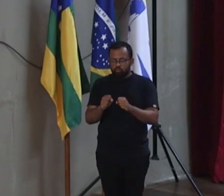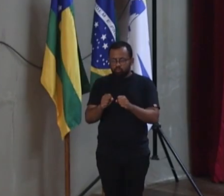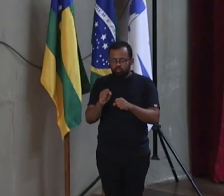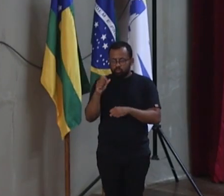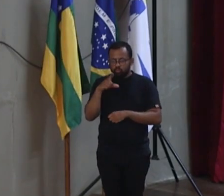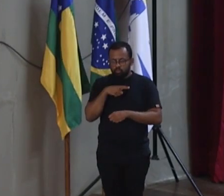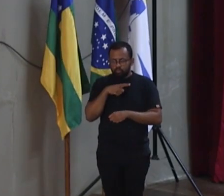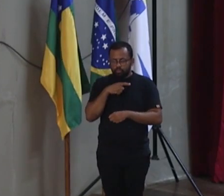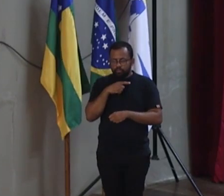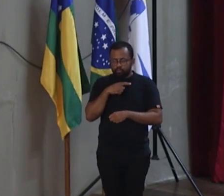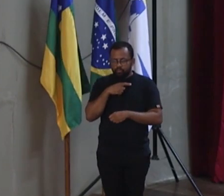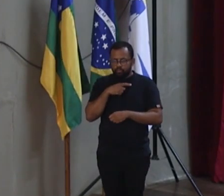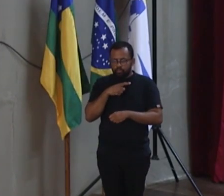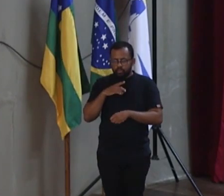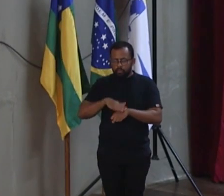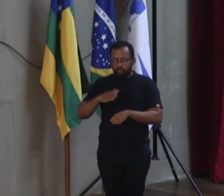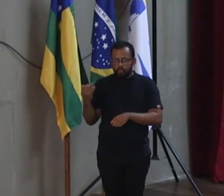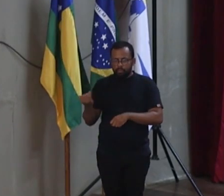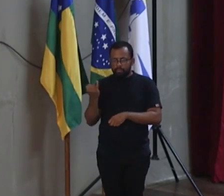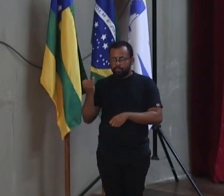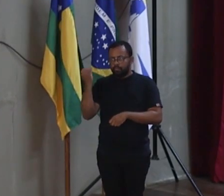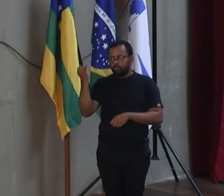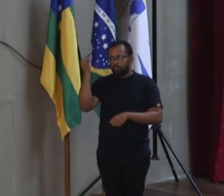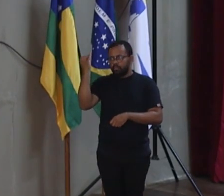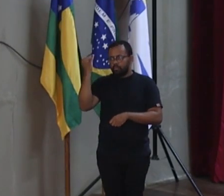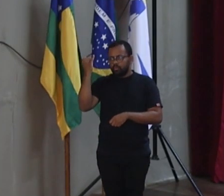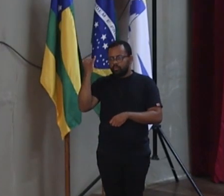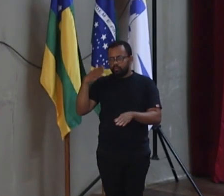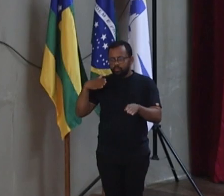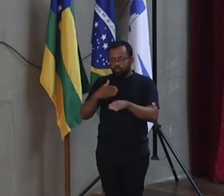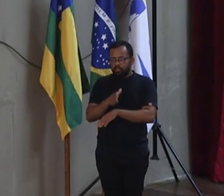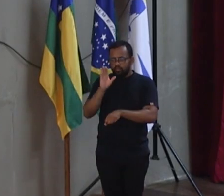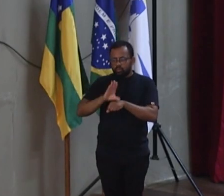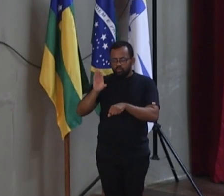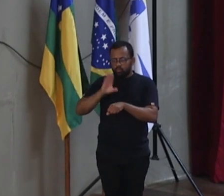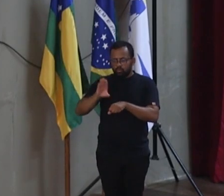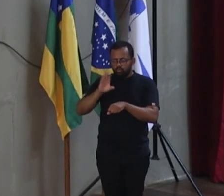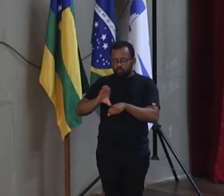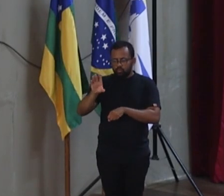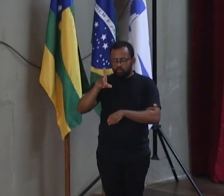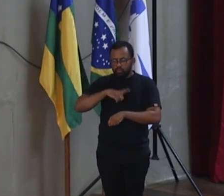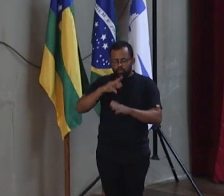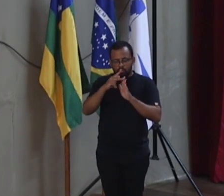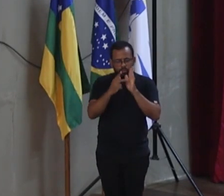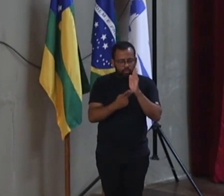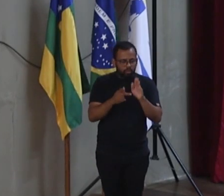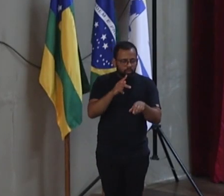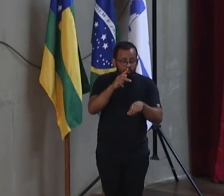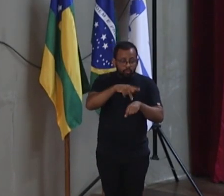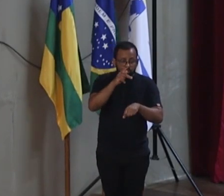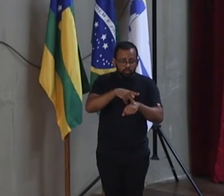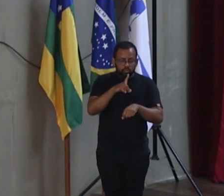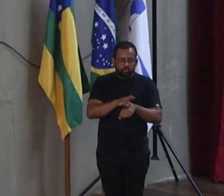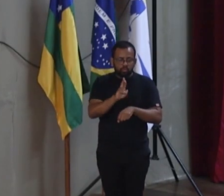aplicados era, em sua maioria, egressos de curso de programas de doutorado